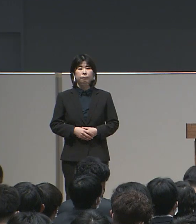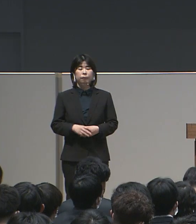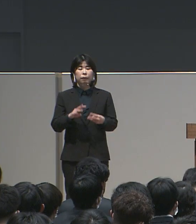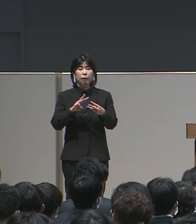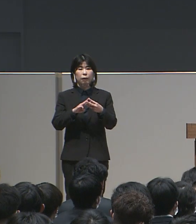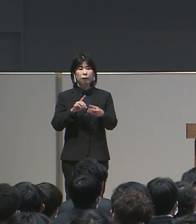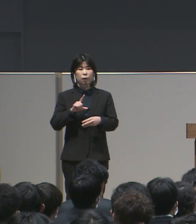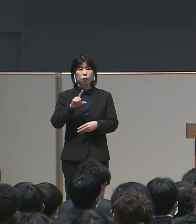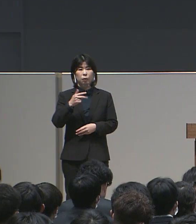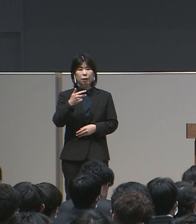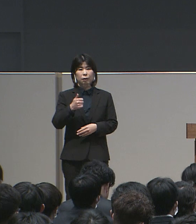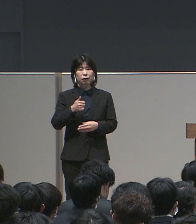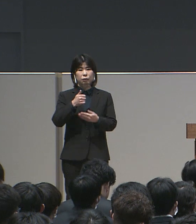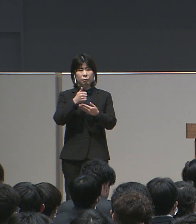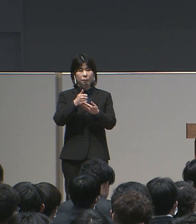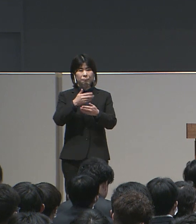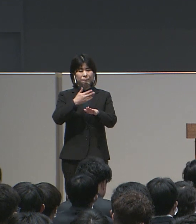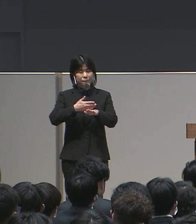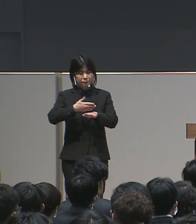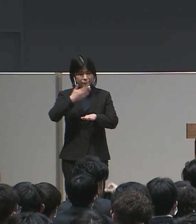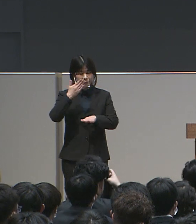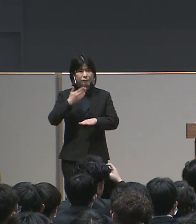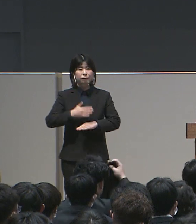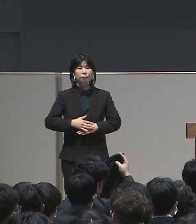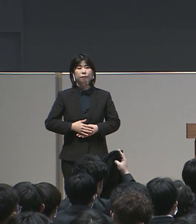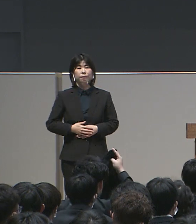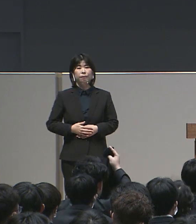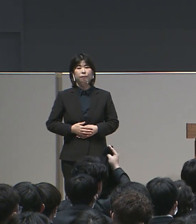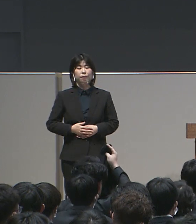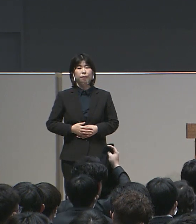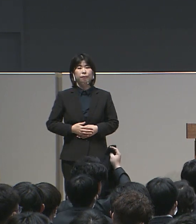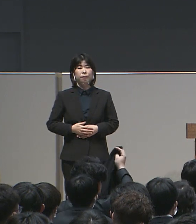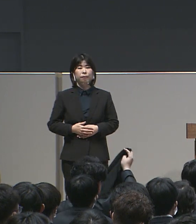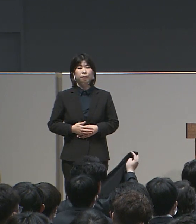田上視聴ありがとうございました